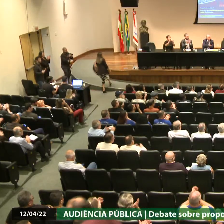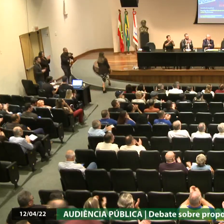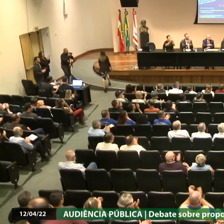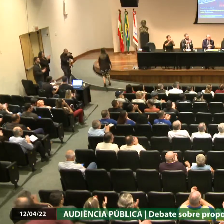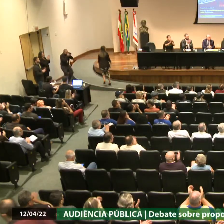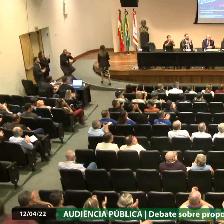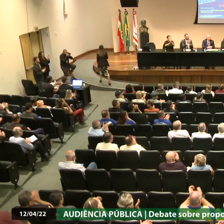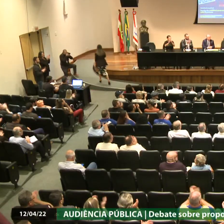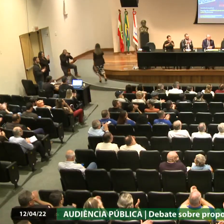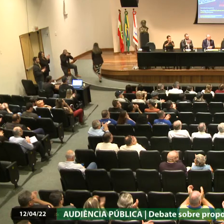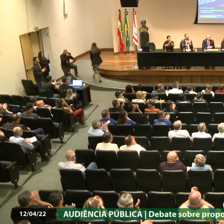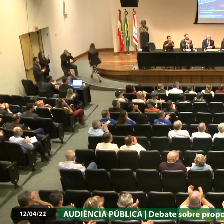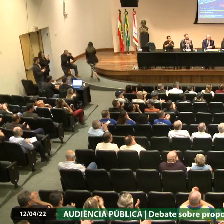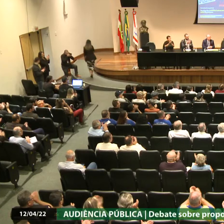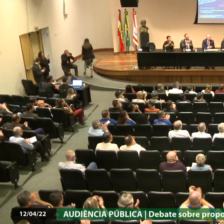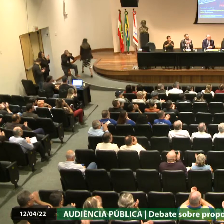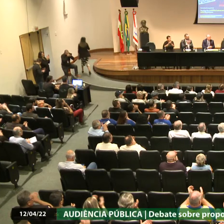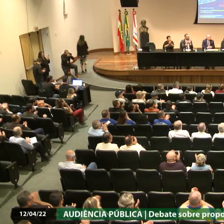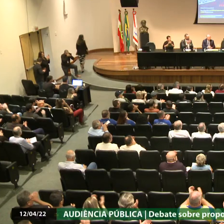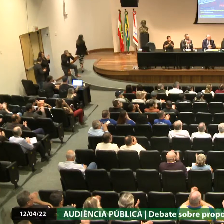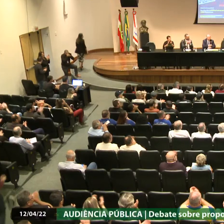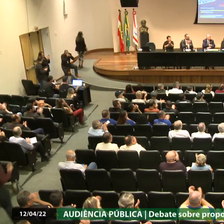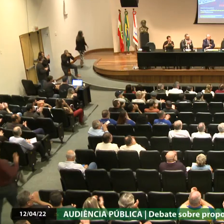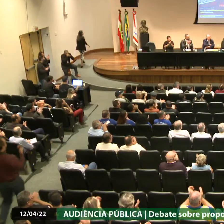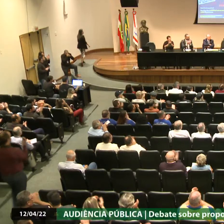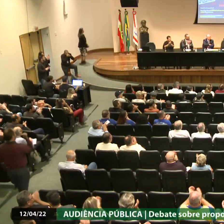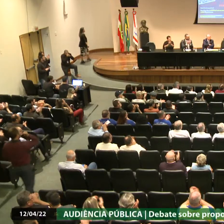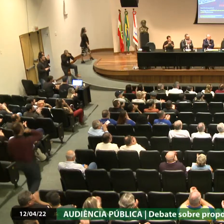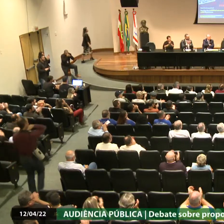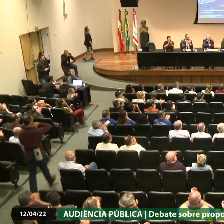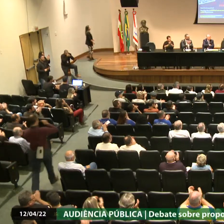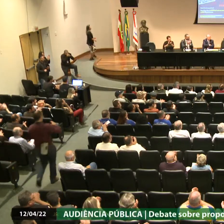dele E aí